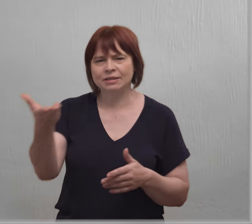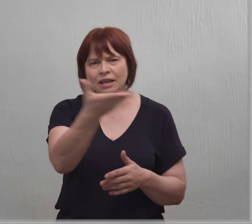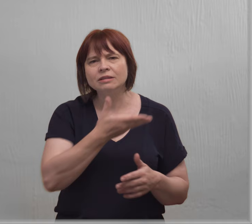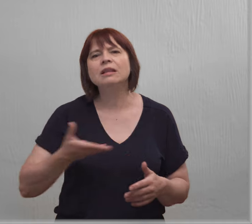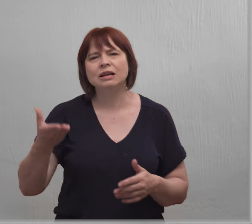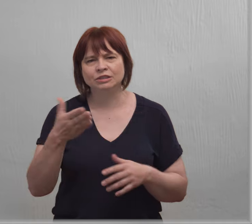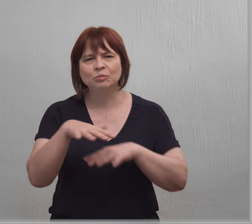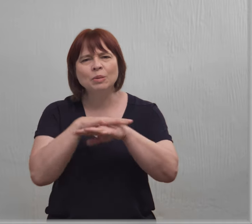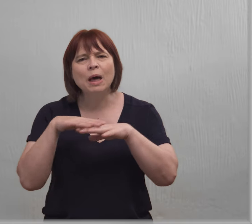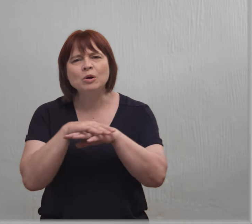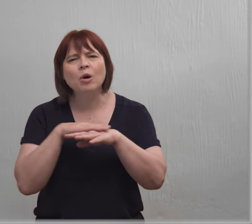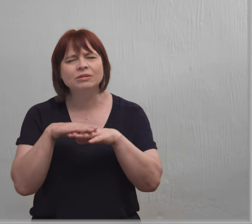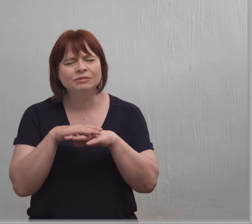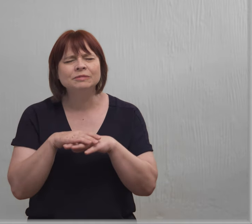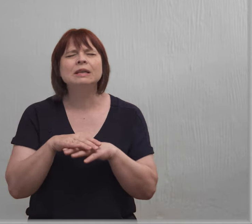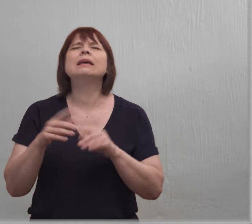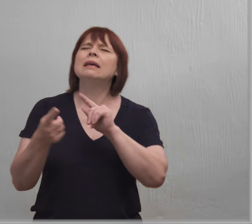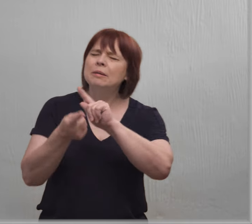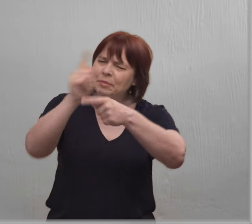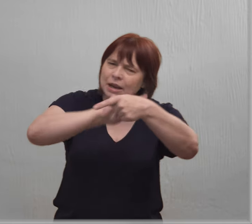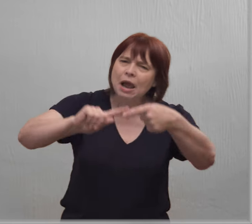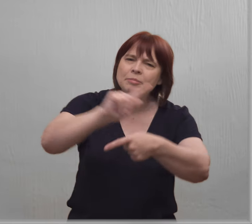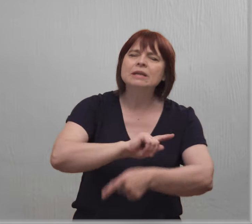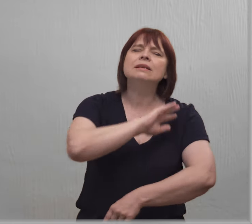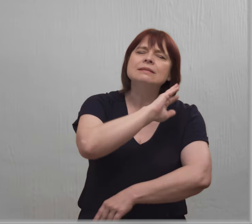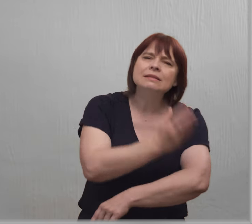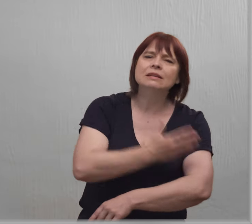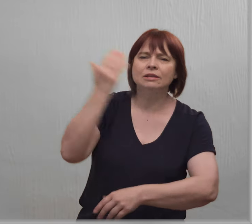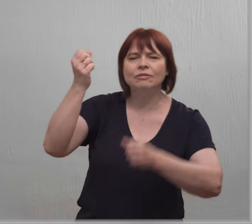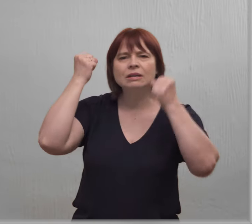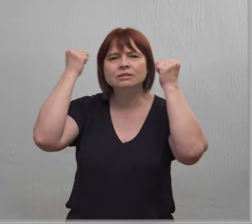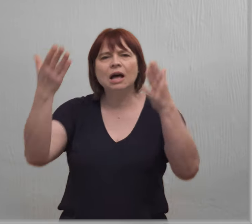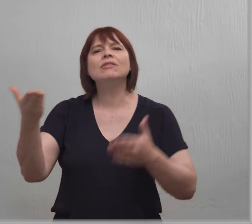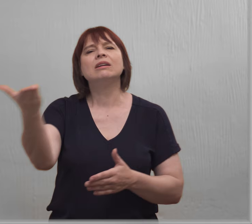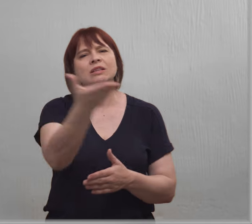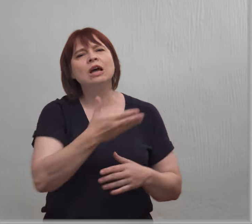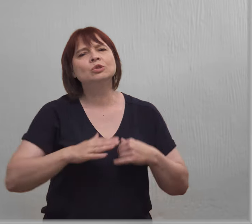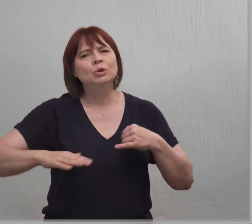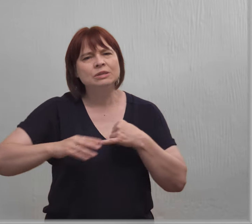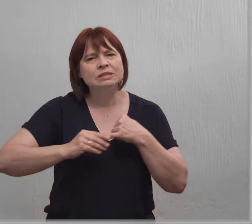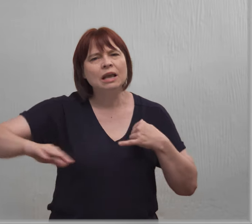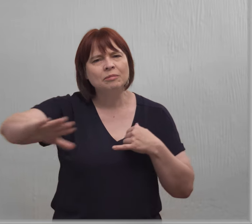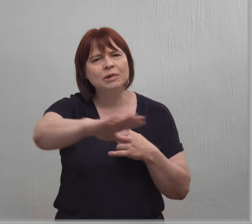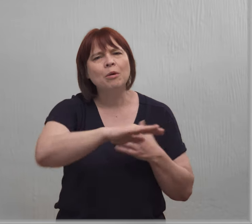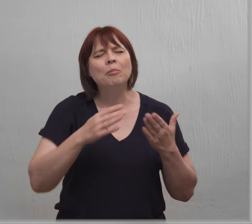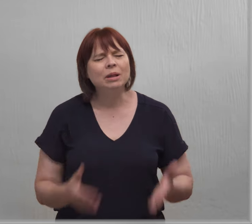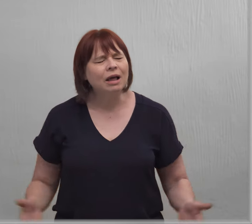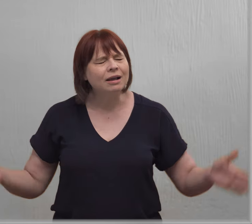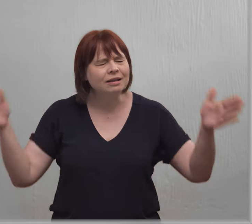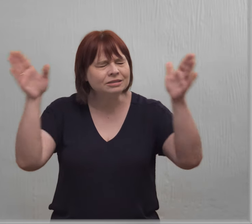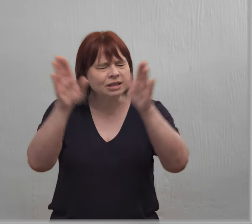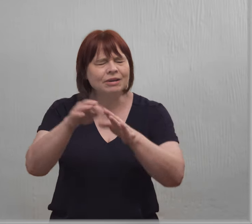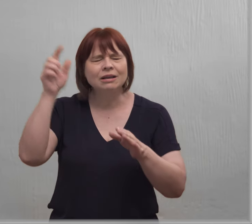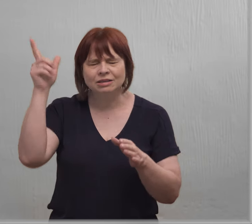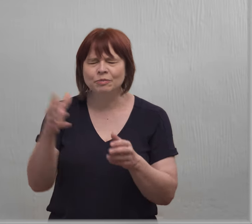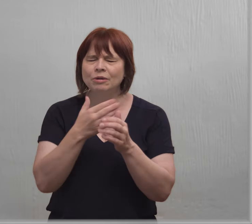преобрази силой Своей и славой нашу землю. Благослови, Господь. Мы